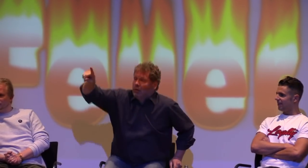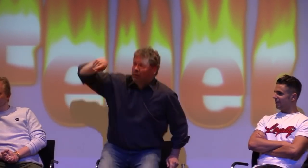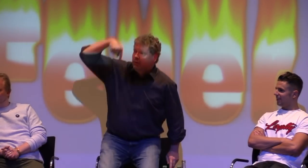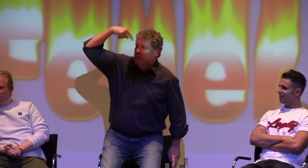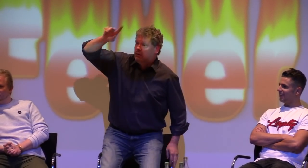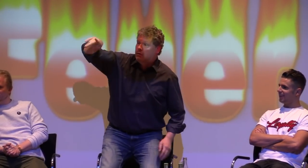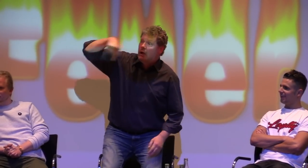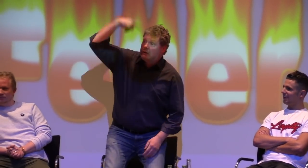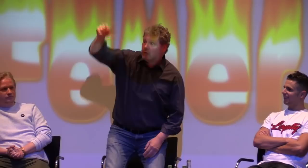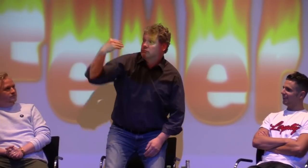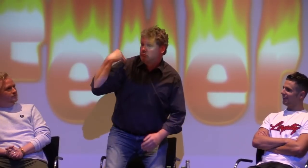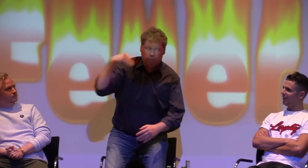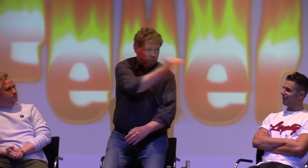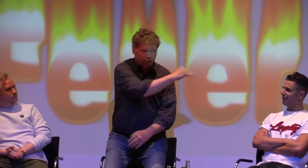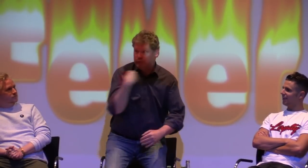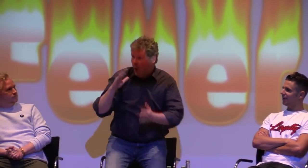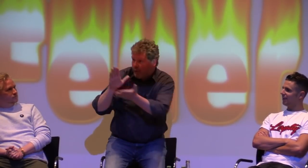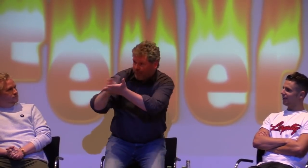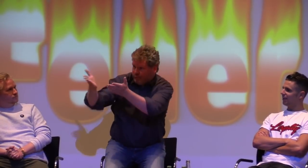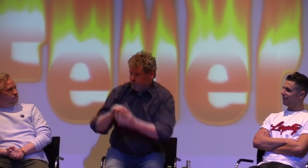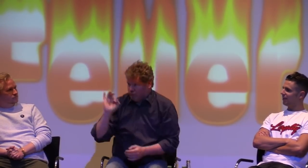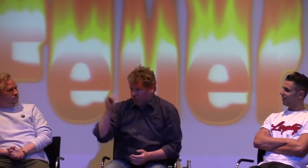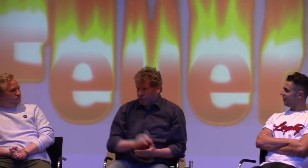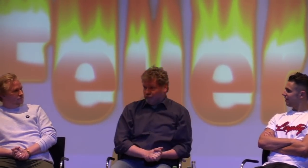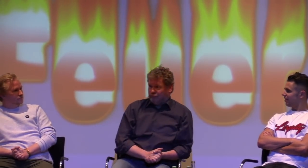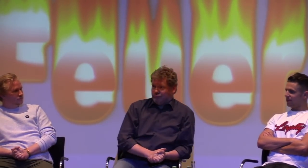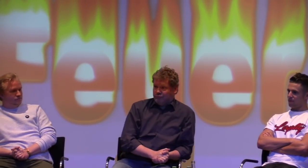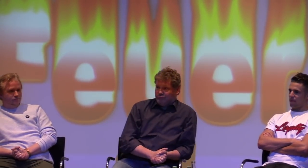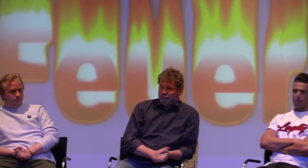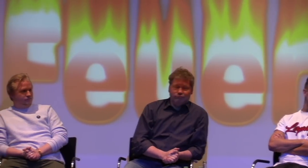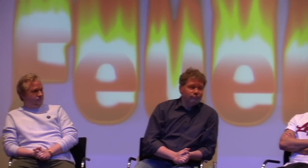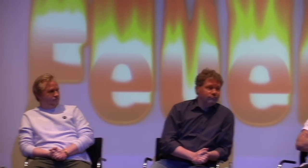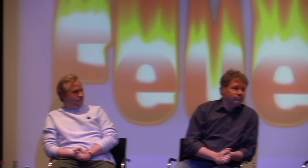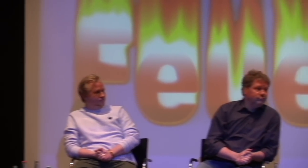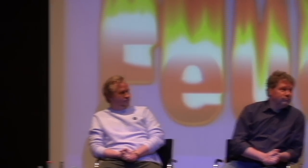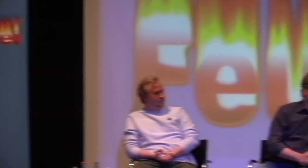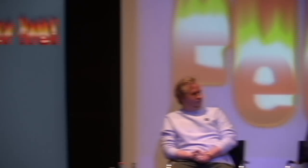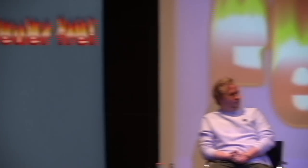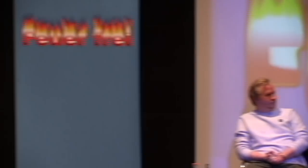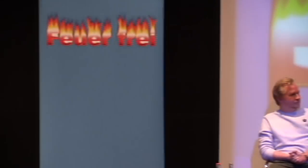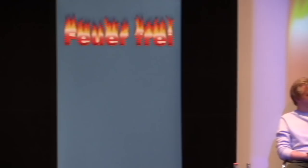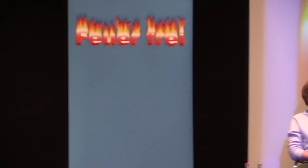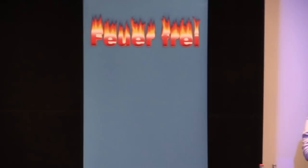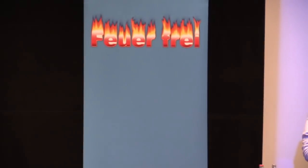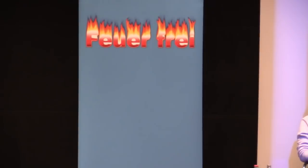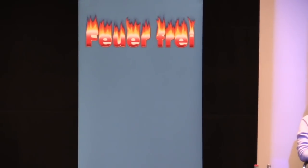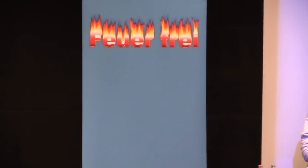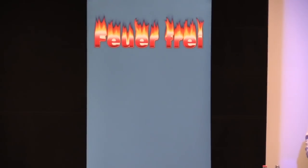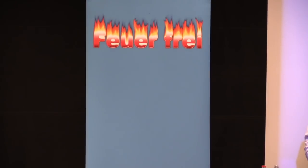Aber sowas lässt sich ja umsetzen. Ne? Und wenn du was initiiert hast, ich hätte gerne Rückmeldung, ob das so